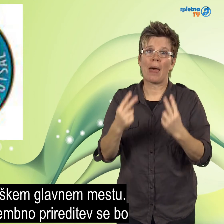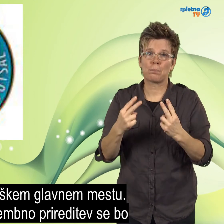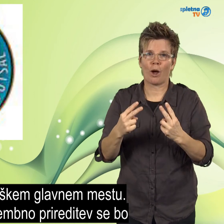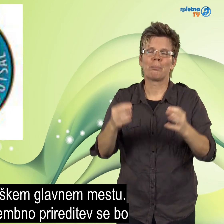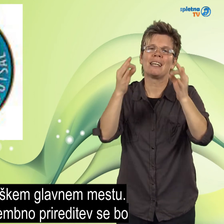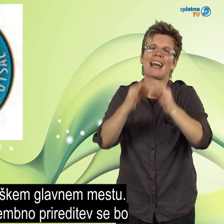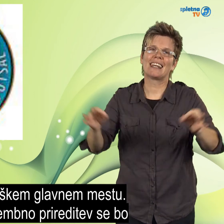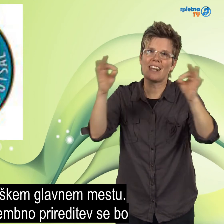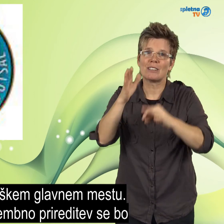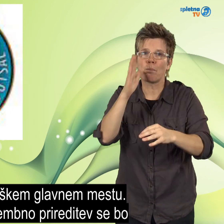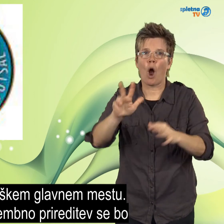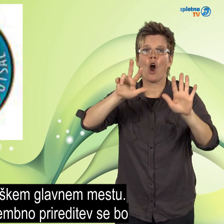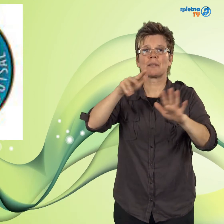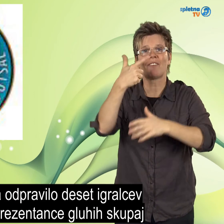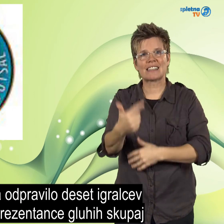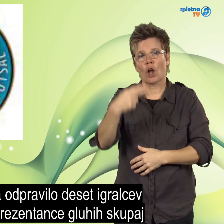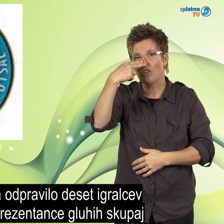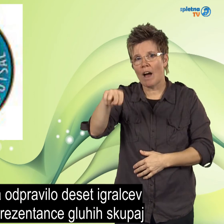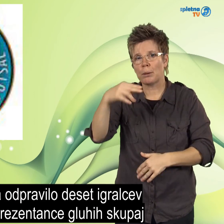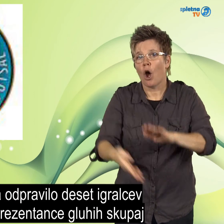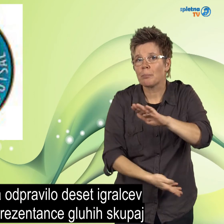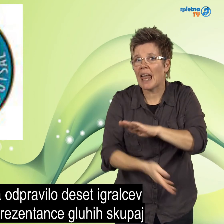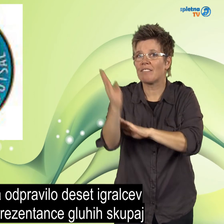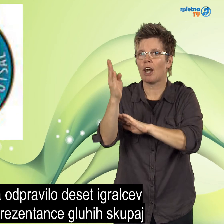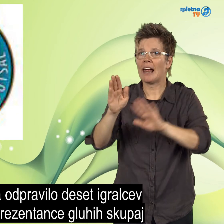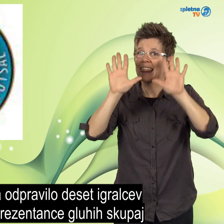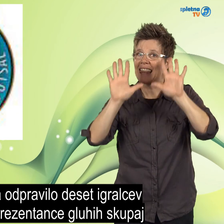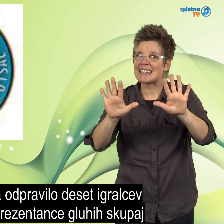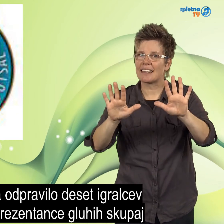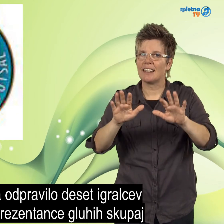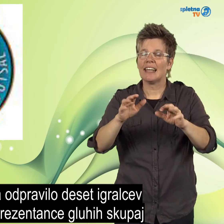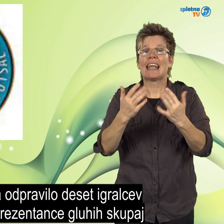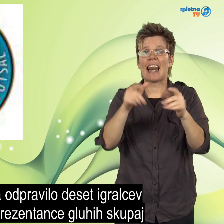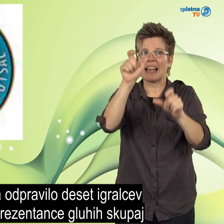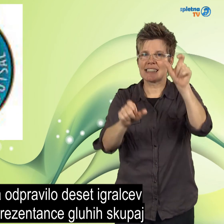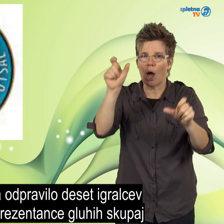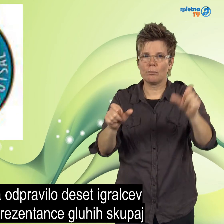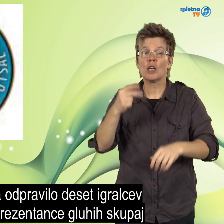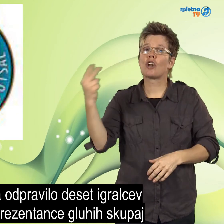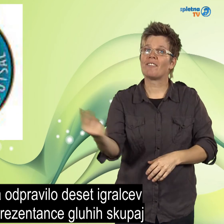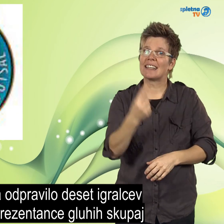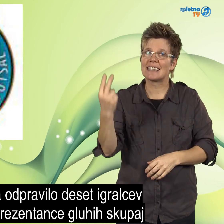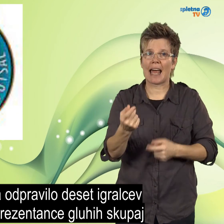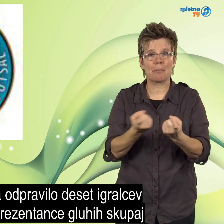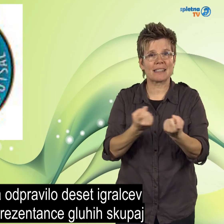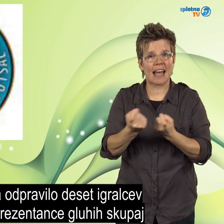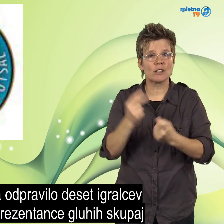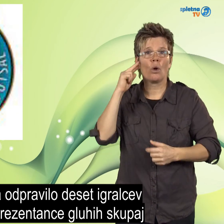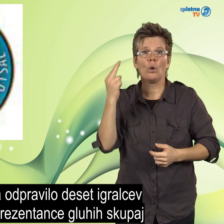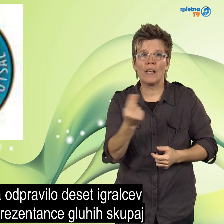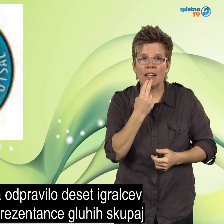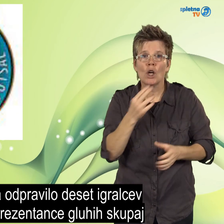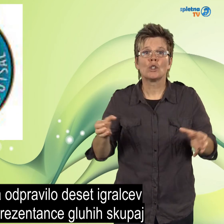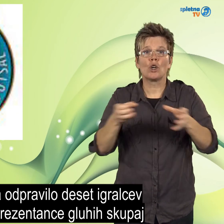Na to pomembno prireditev se bo 28. novembra odpravilo 10 igralcev slovenske reprezentance gluhih skupaj